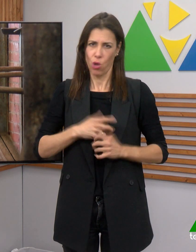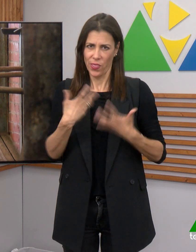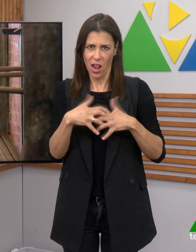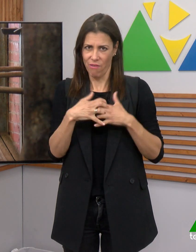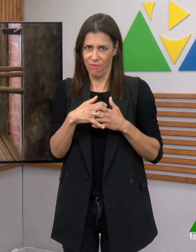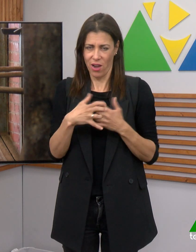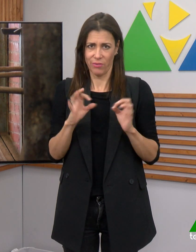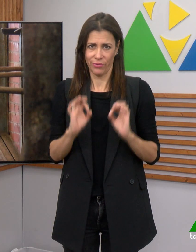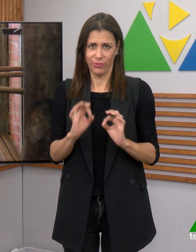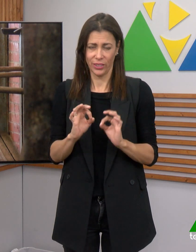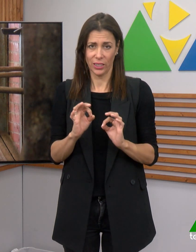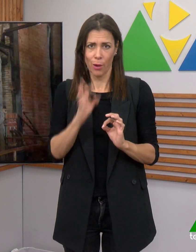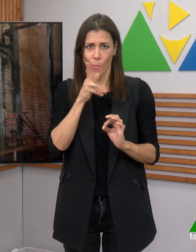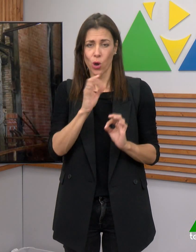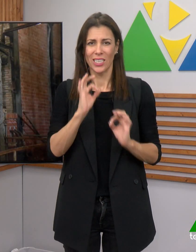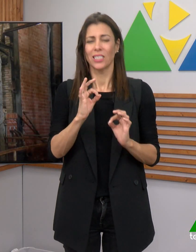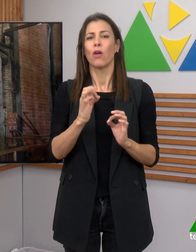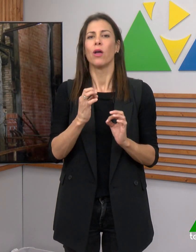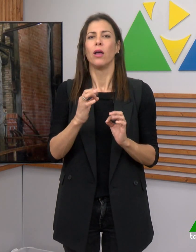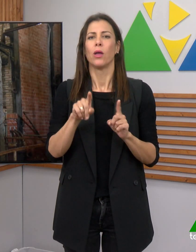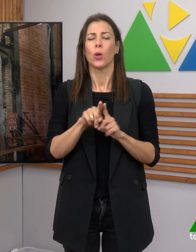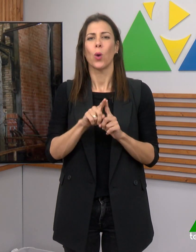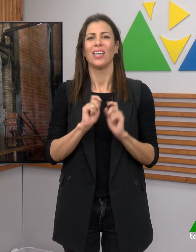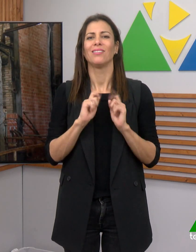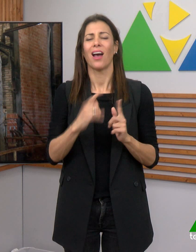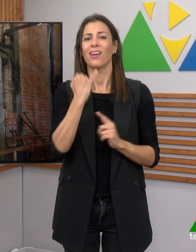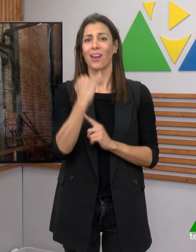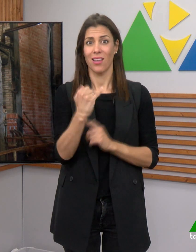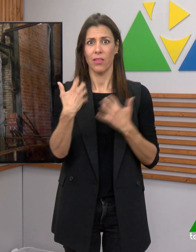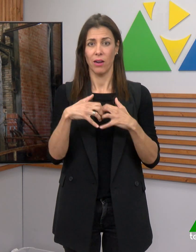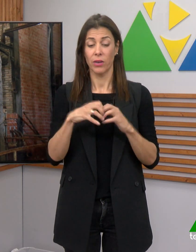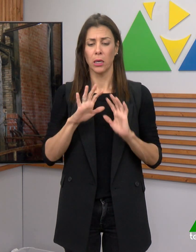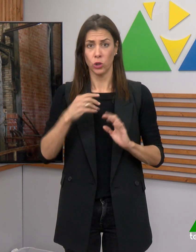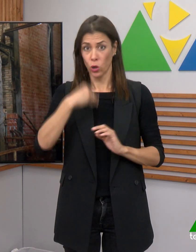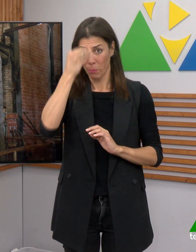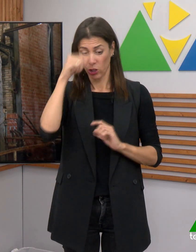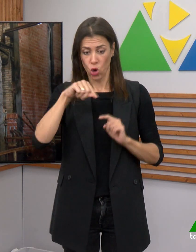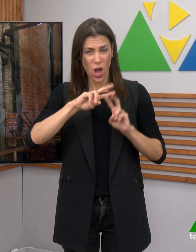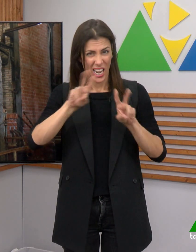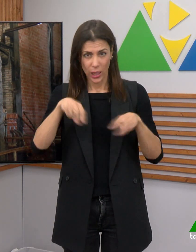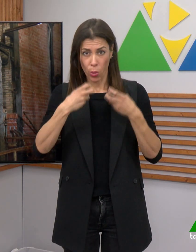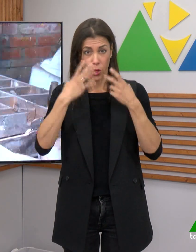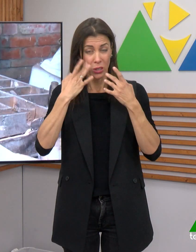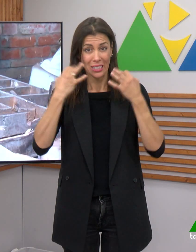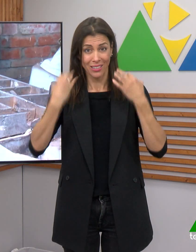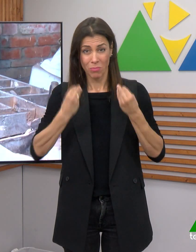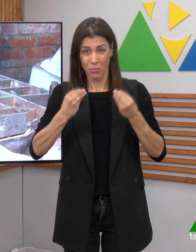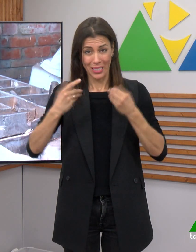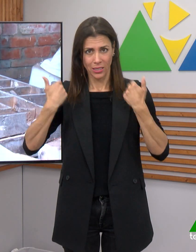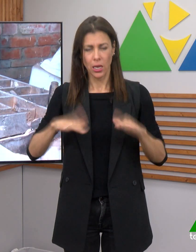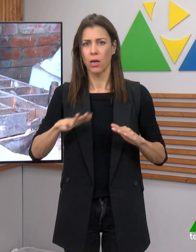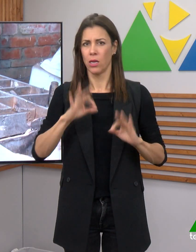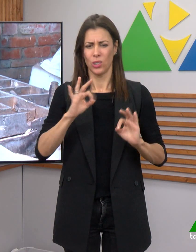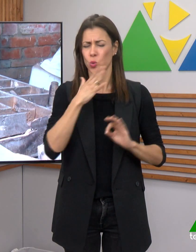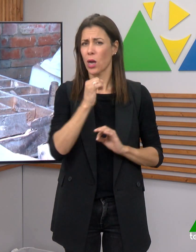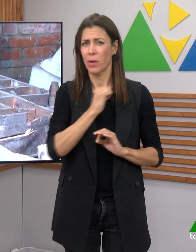fabricación, de la producción de energía de la fábrica. Esto, cuando esté restaurado, la verdad es que va a ser una auténtica maravilla de poder